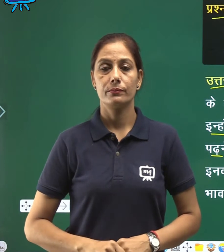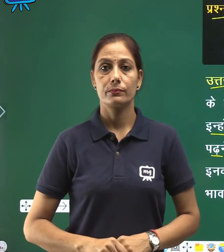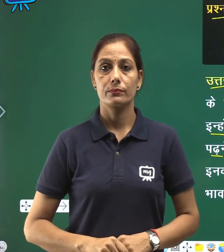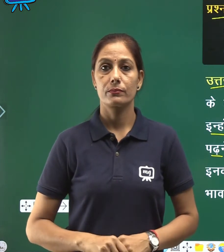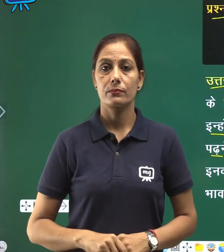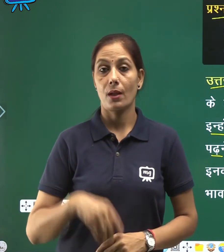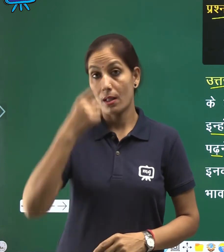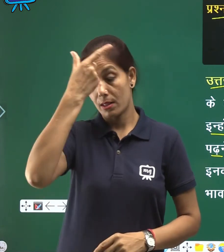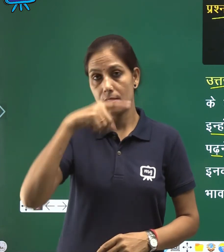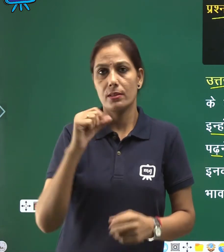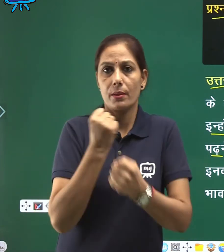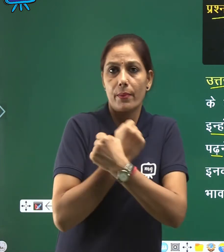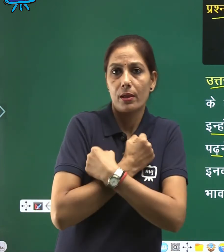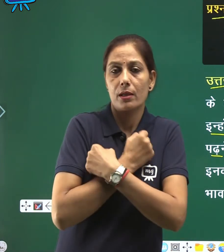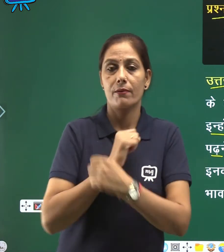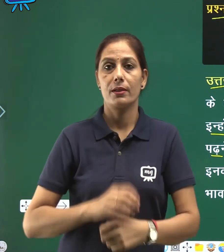देशभक्ति की